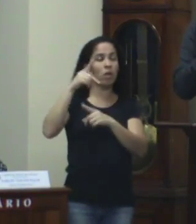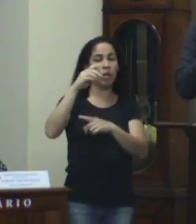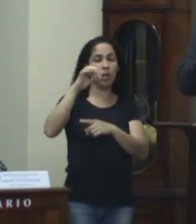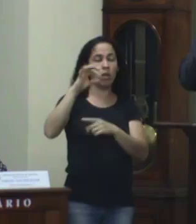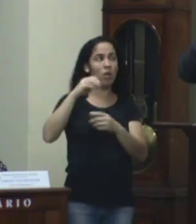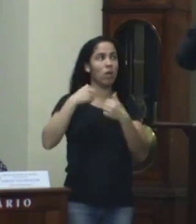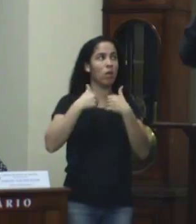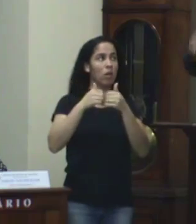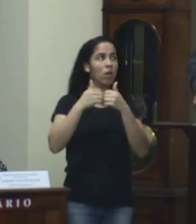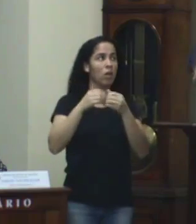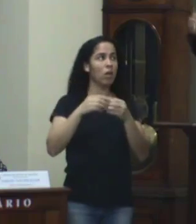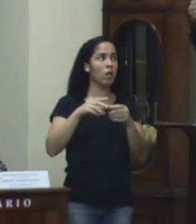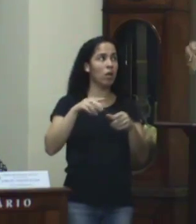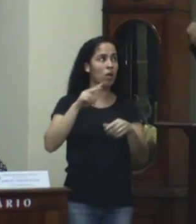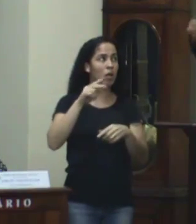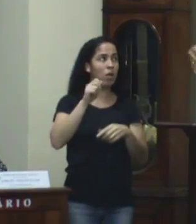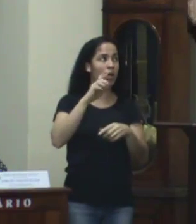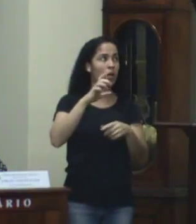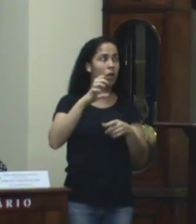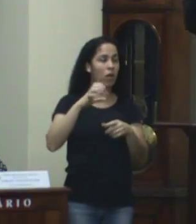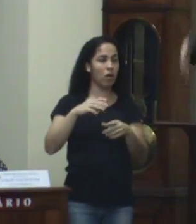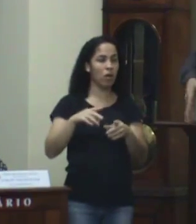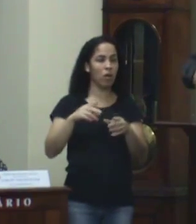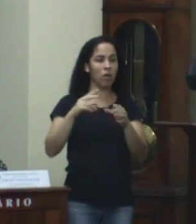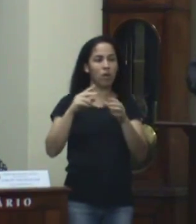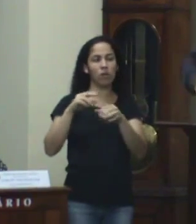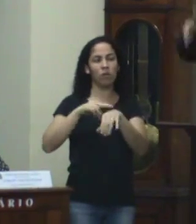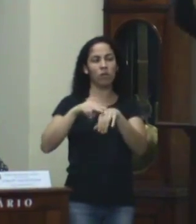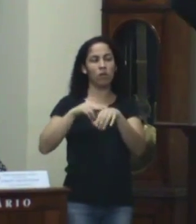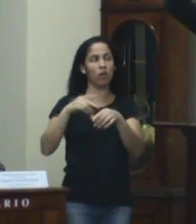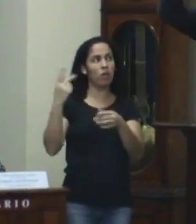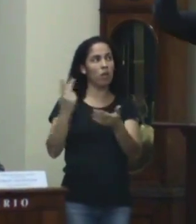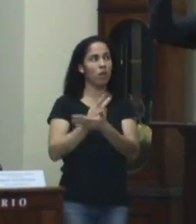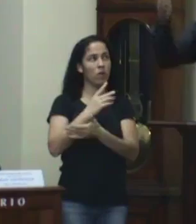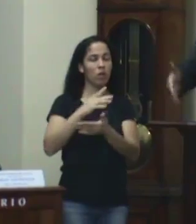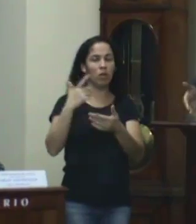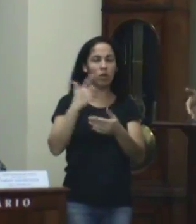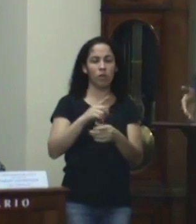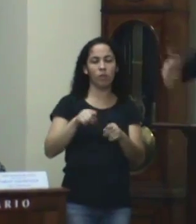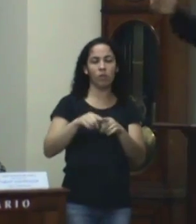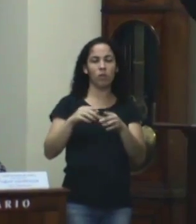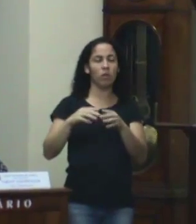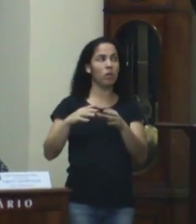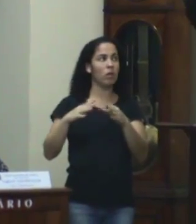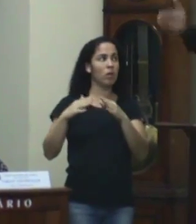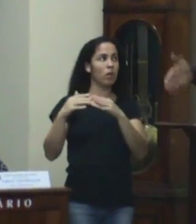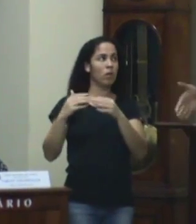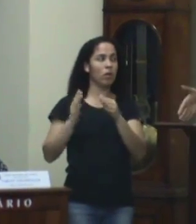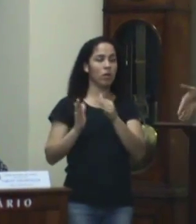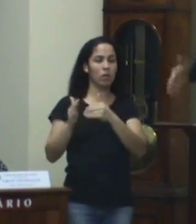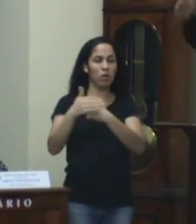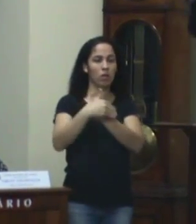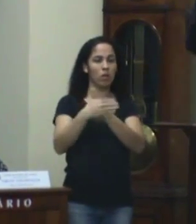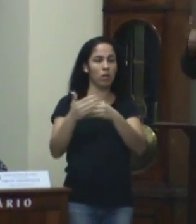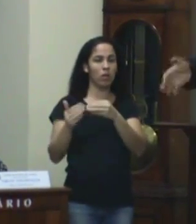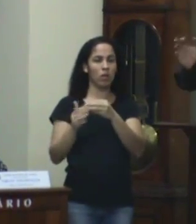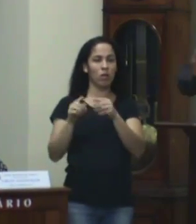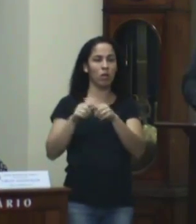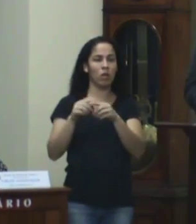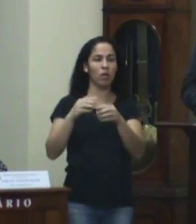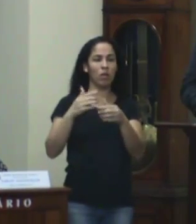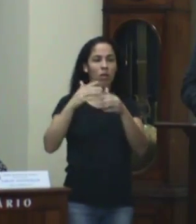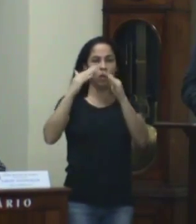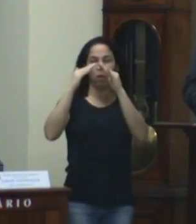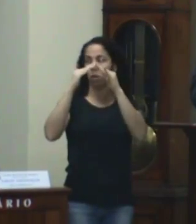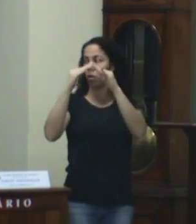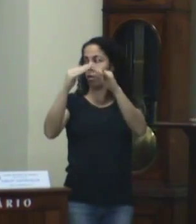ponto. E agora no Vale Verde aconteceu a mesma coisa. O responsável manobrando lá, quebrou o ponto